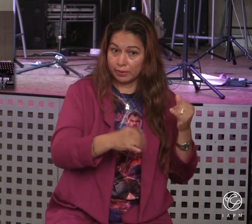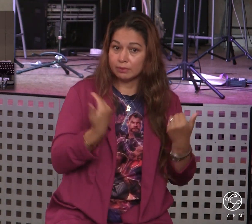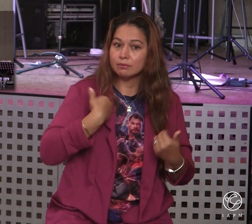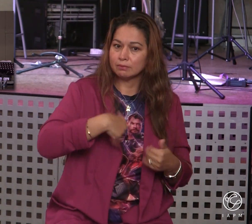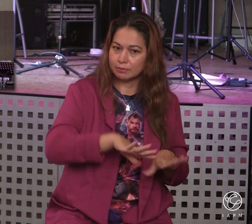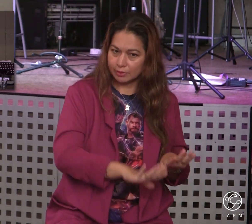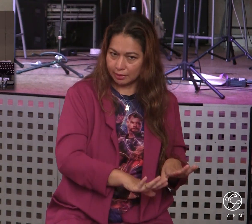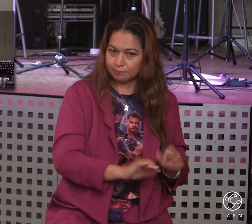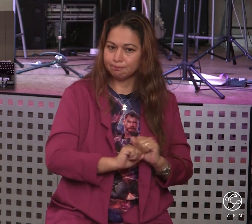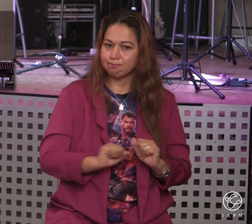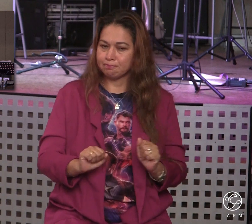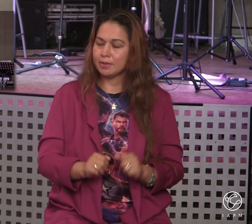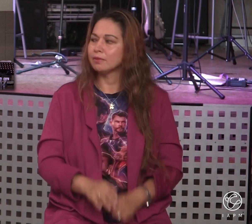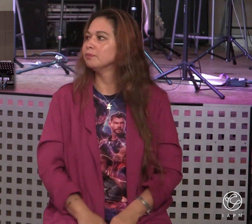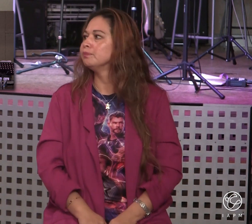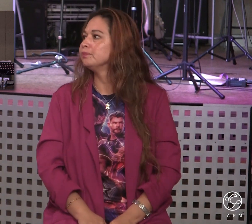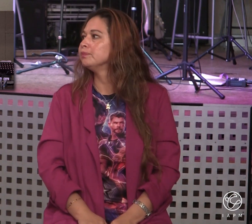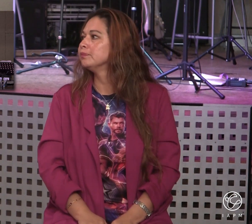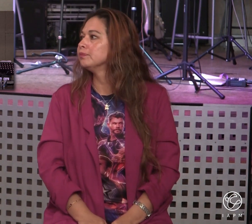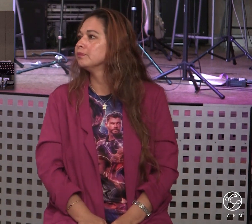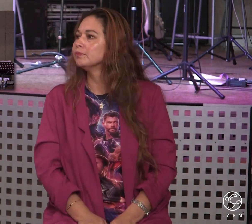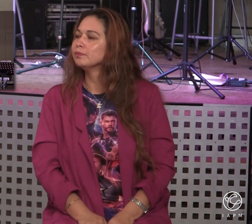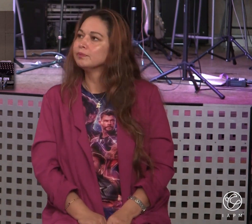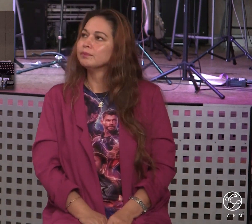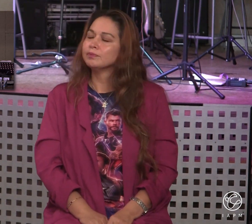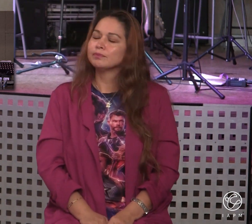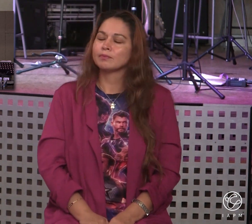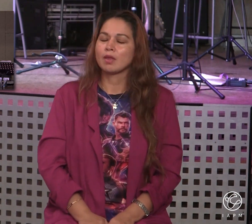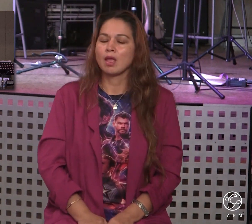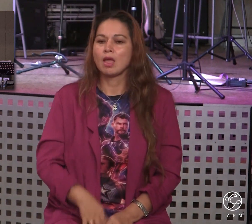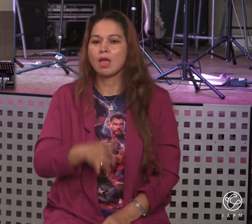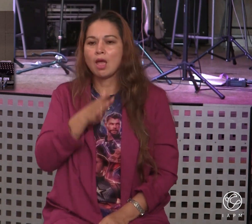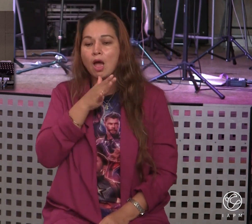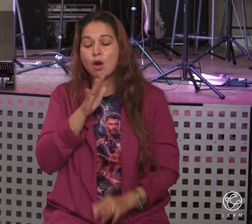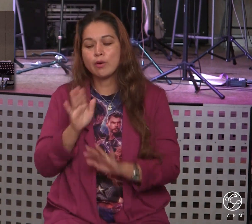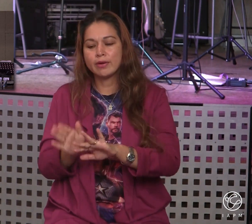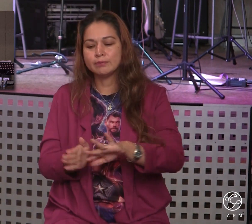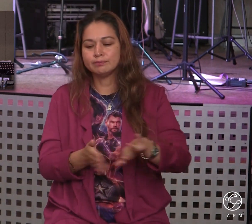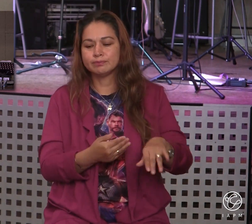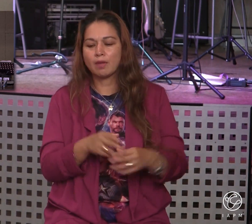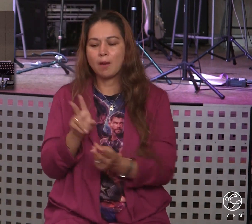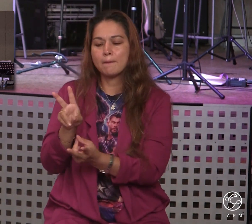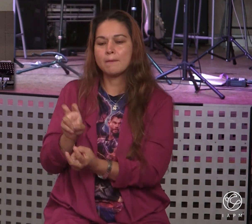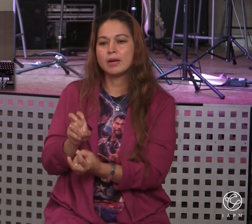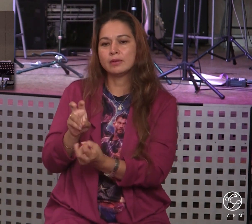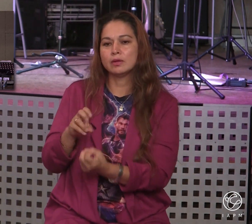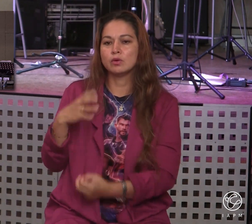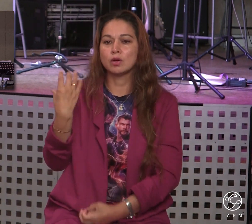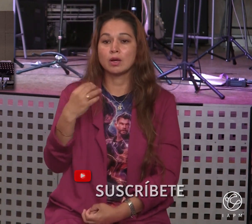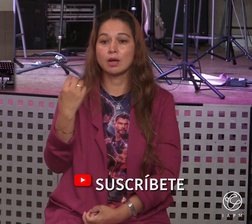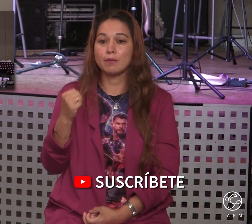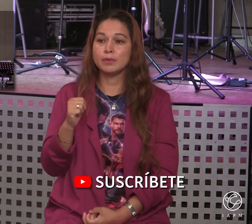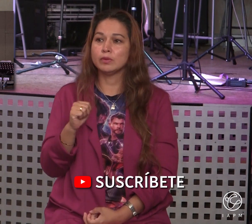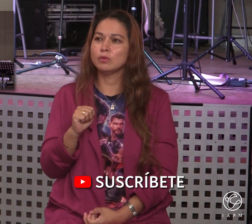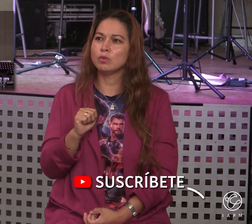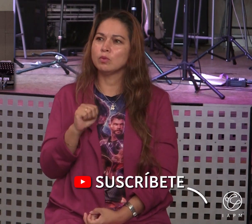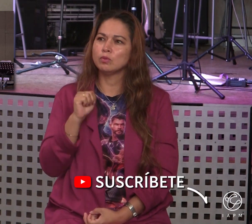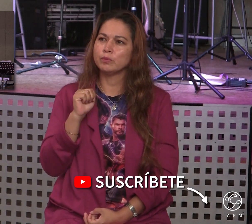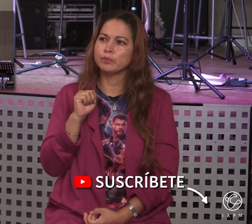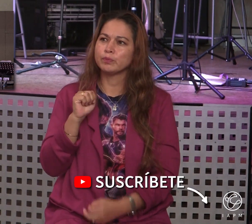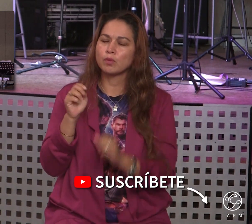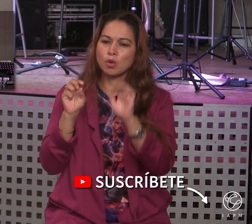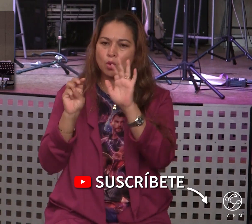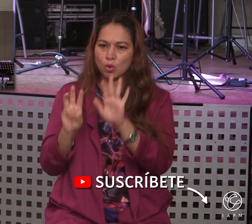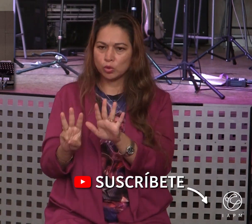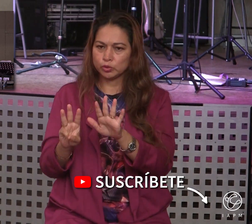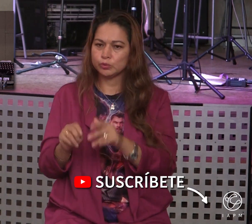Marcos 4, Mateo 8, ahora estamos en el 14, es decir, vivieron ya esa tormenta anteriormente, ahora